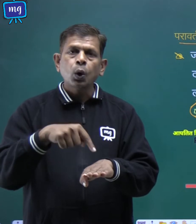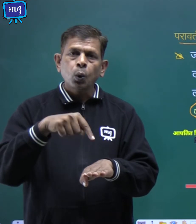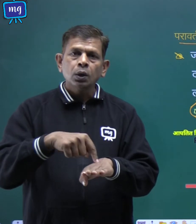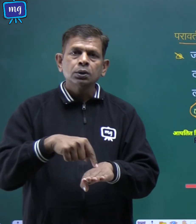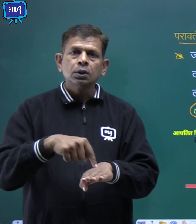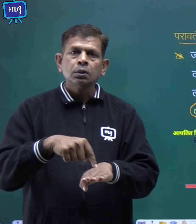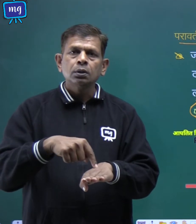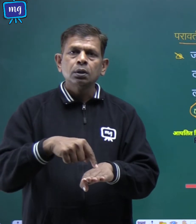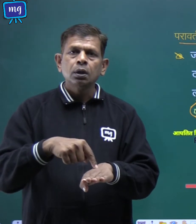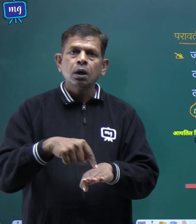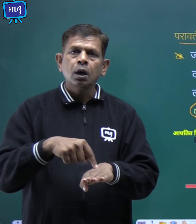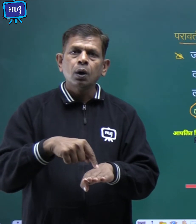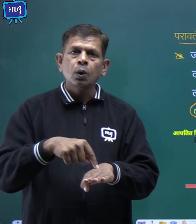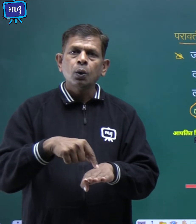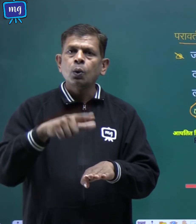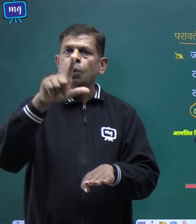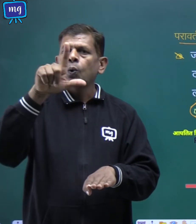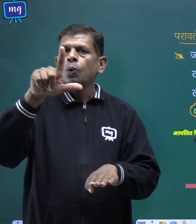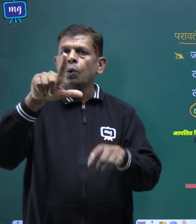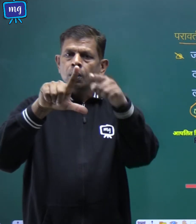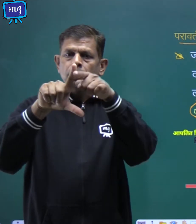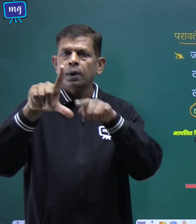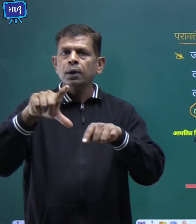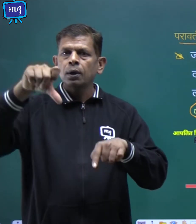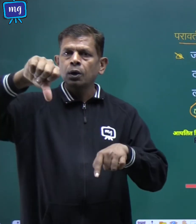वहां से 90 डिग्री का कोण बनाती हुई